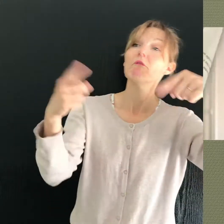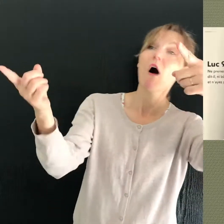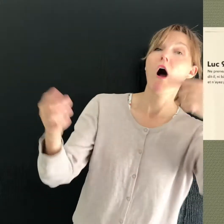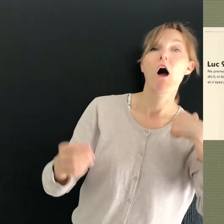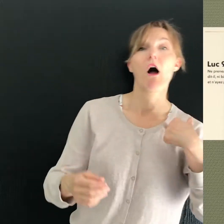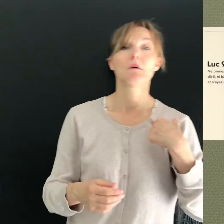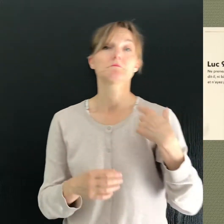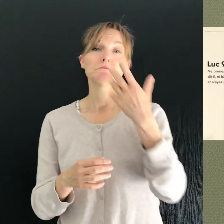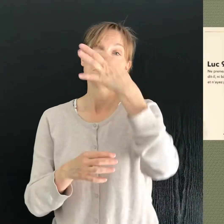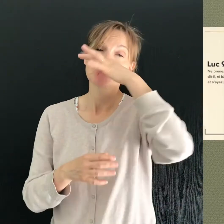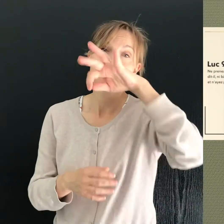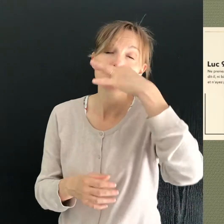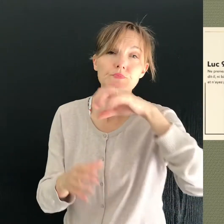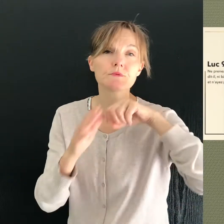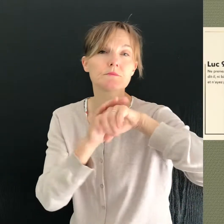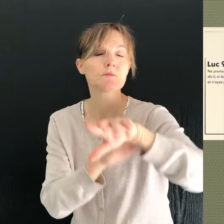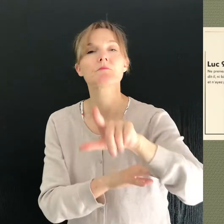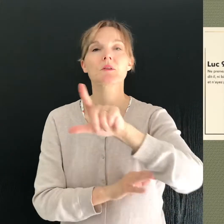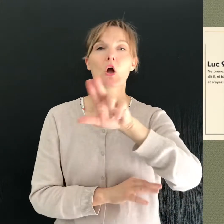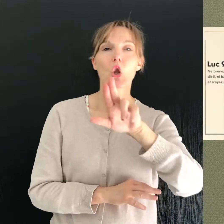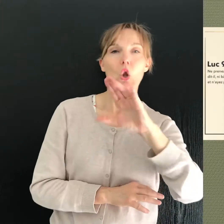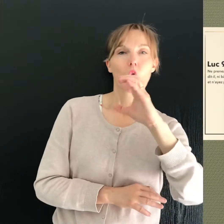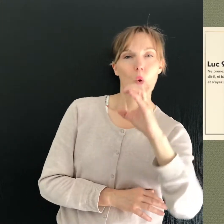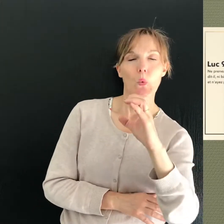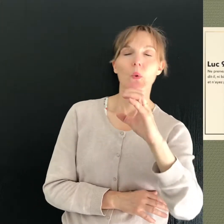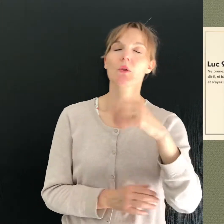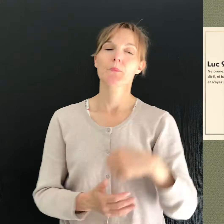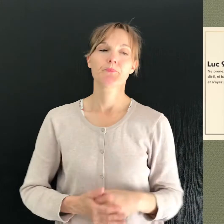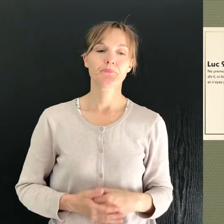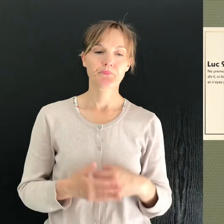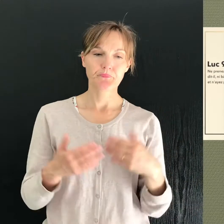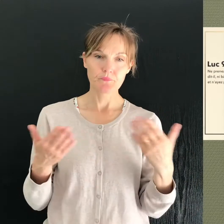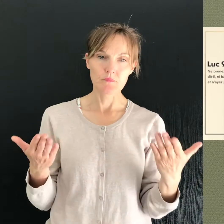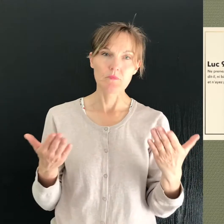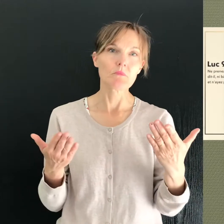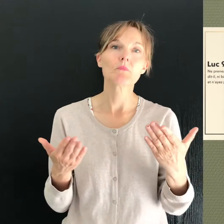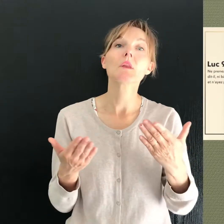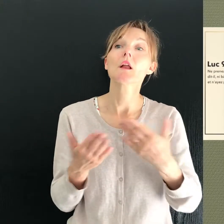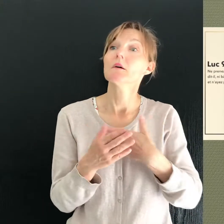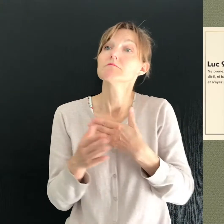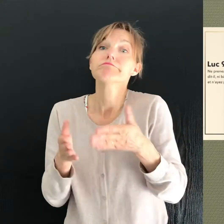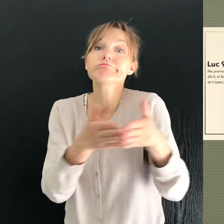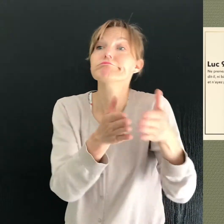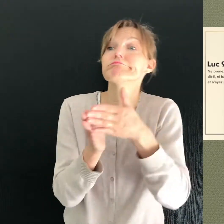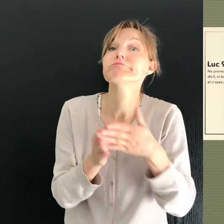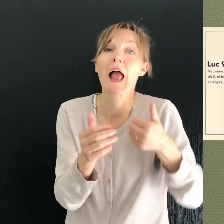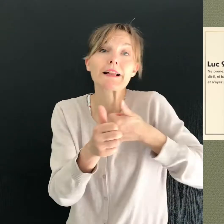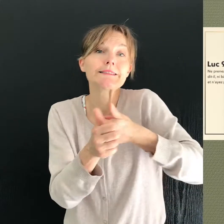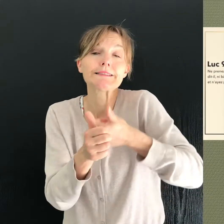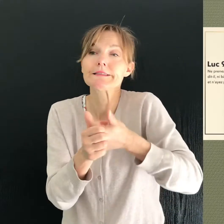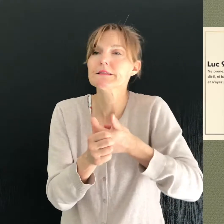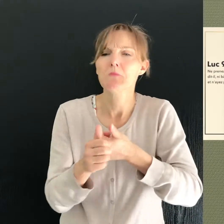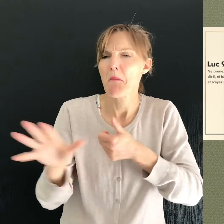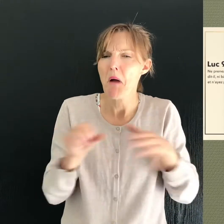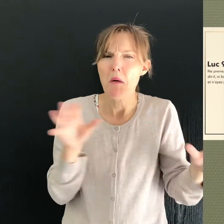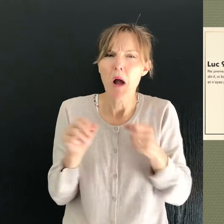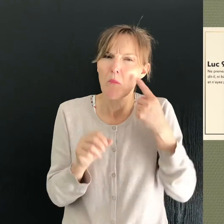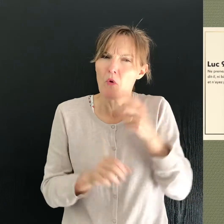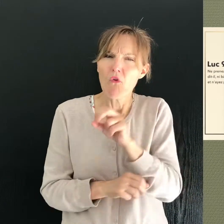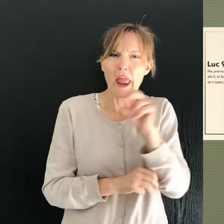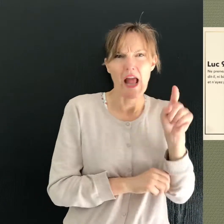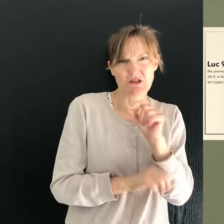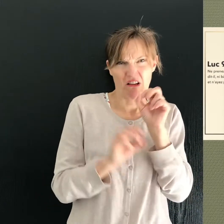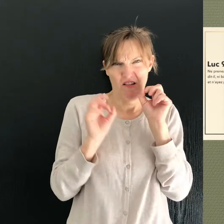l'Évangile. Selon l'Évangile de Luc au chapitre 9 et au verset 3, il leur dit à ses disciples « Ne prenez rien pour le voyage, leur